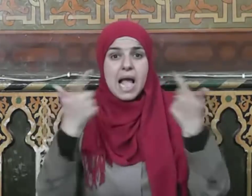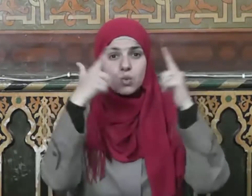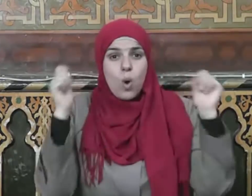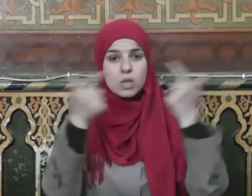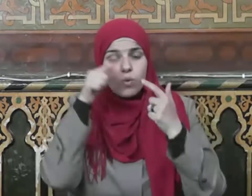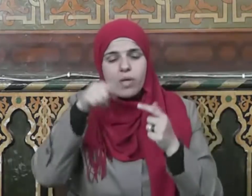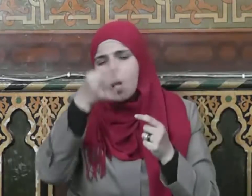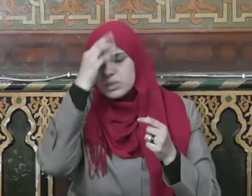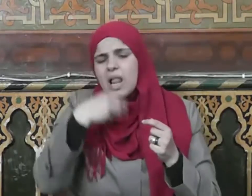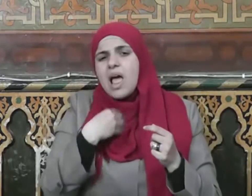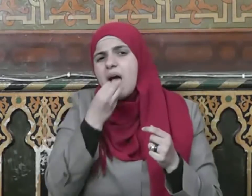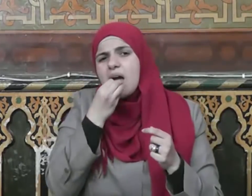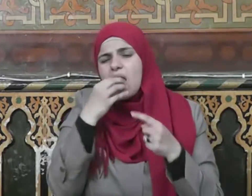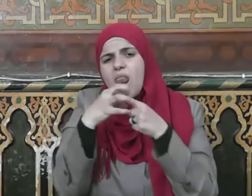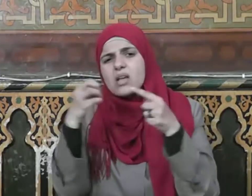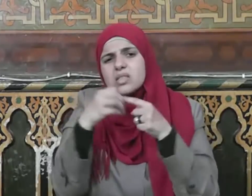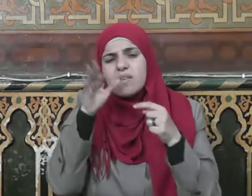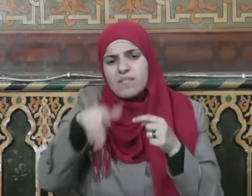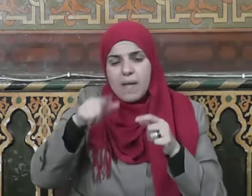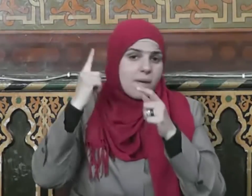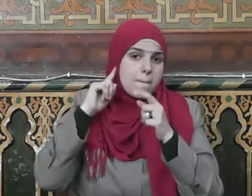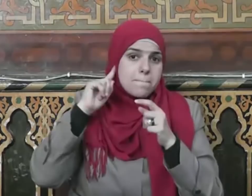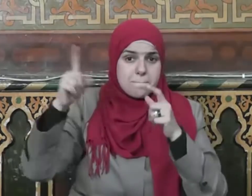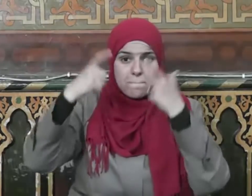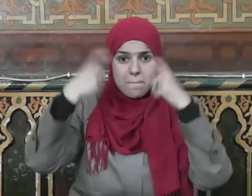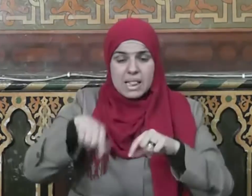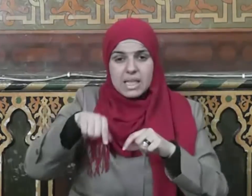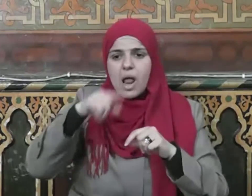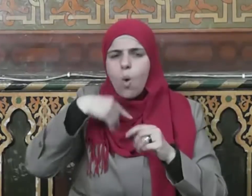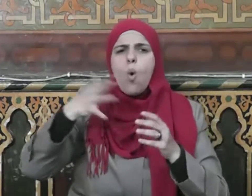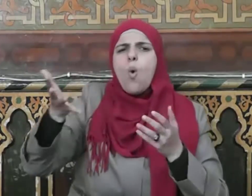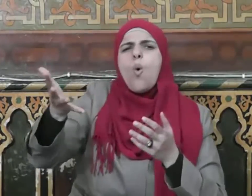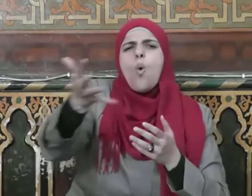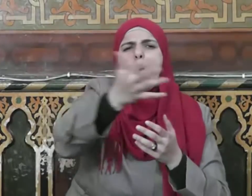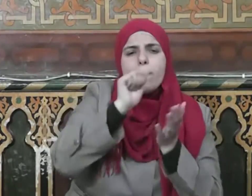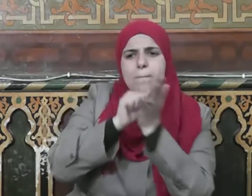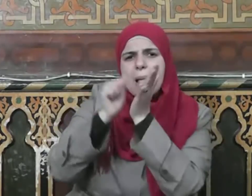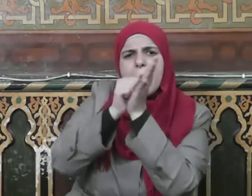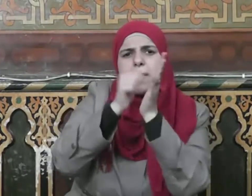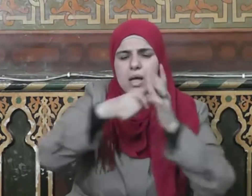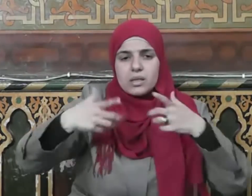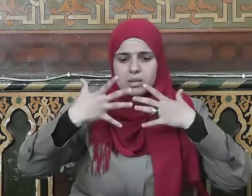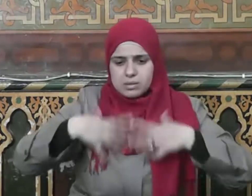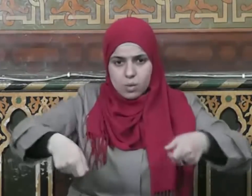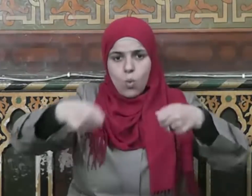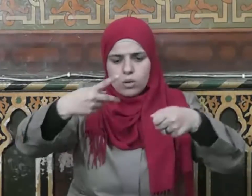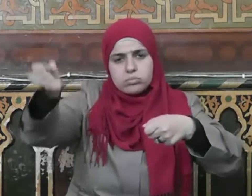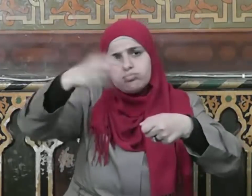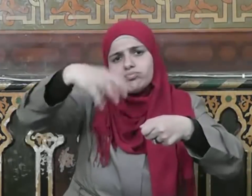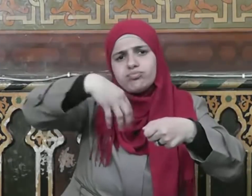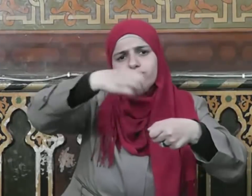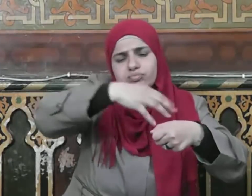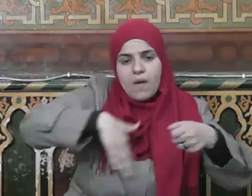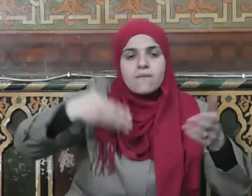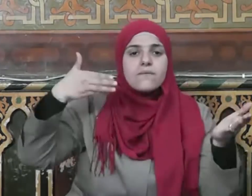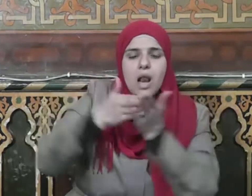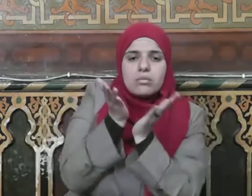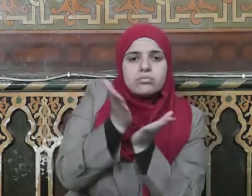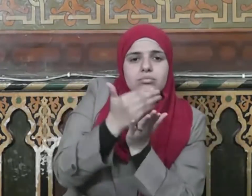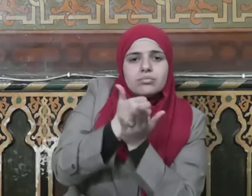طعام عيالهم بالمدينة جمعوا ما كان عندهم في ثوب واحد ثم اقتسموه بينهم في